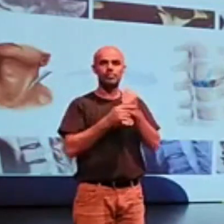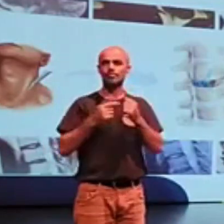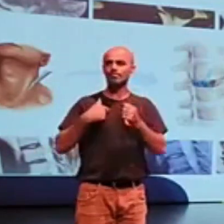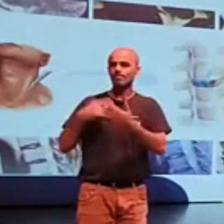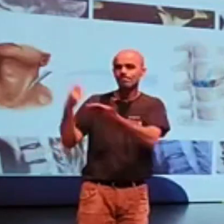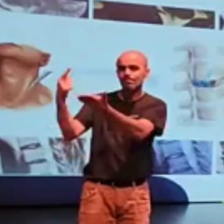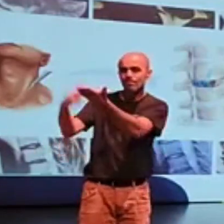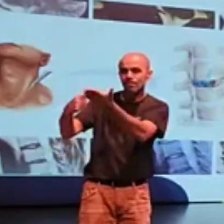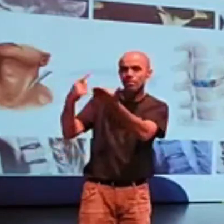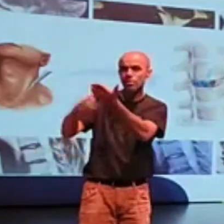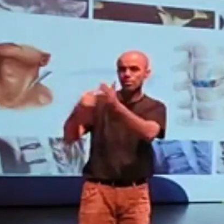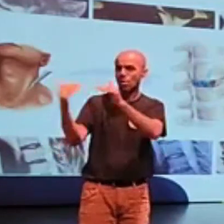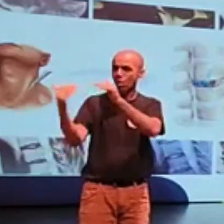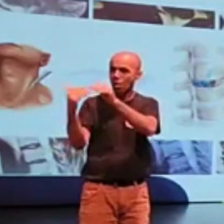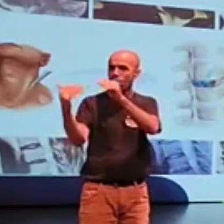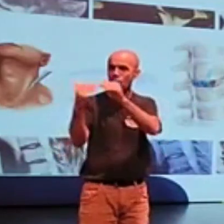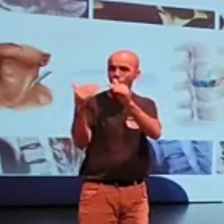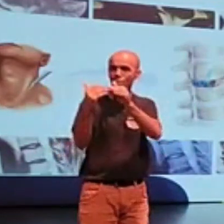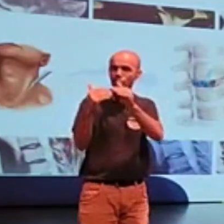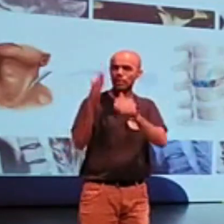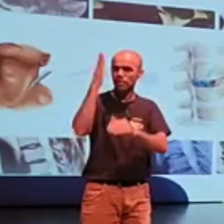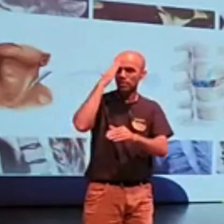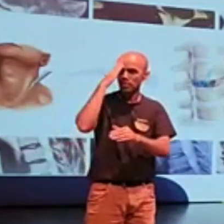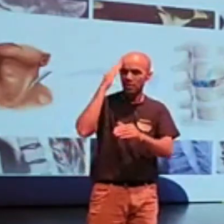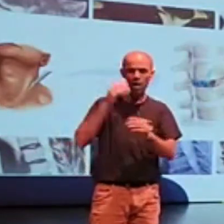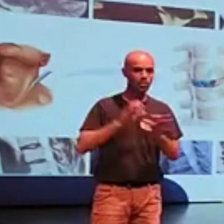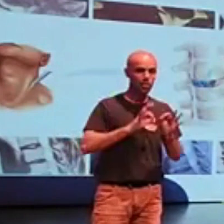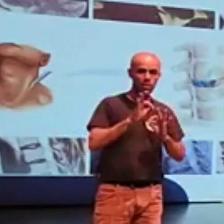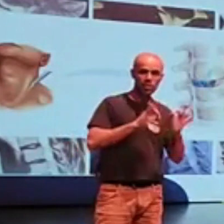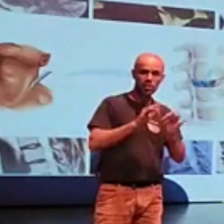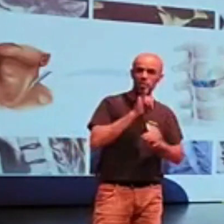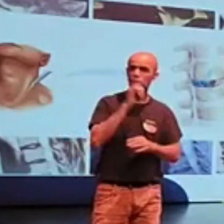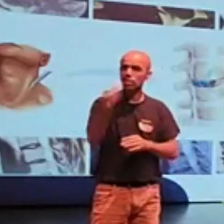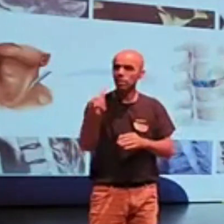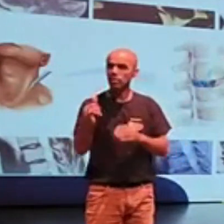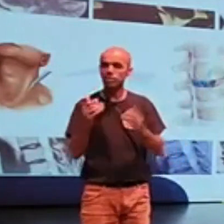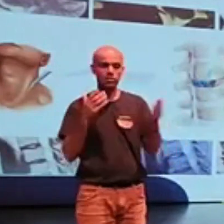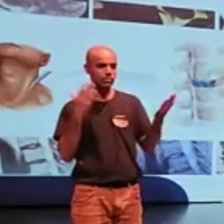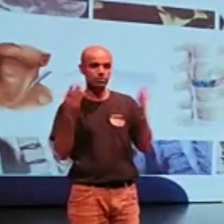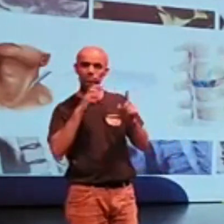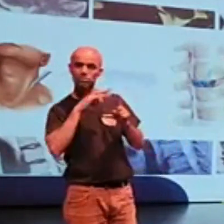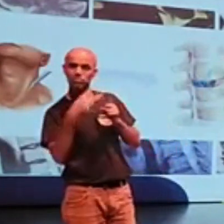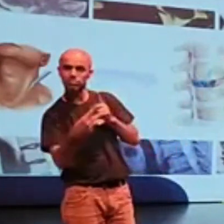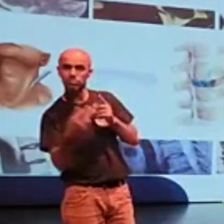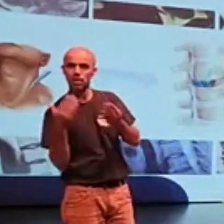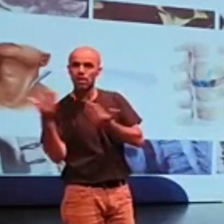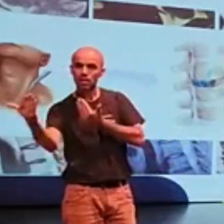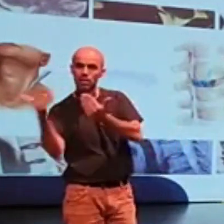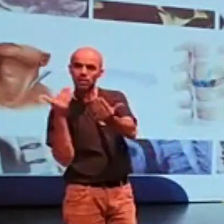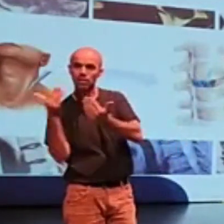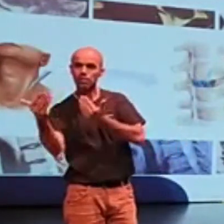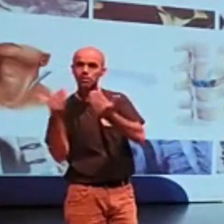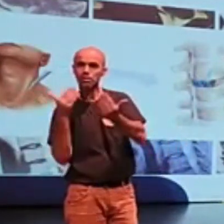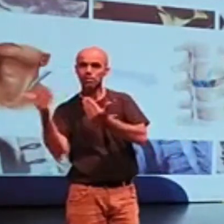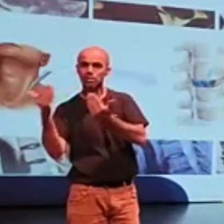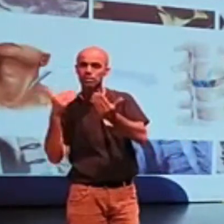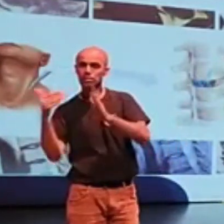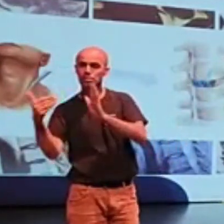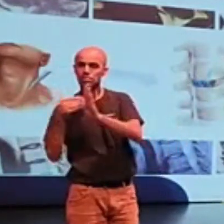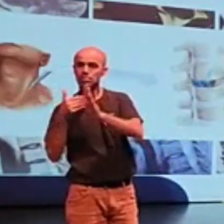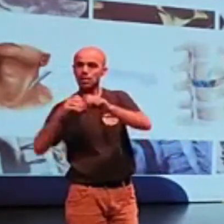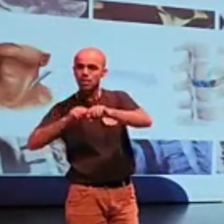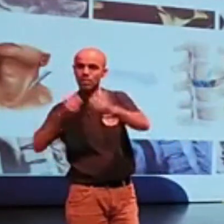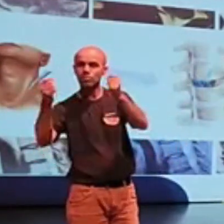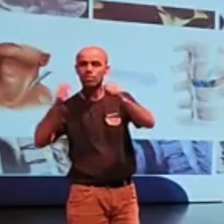do paciente. Ele sabe o que eu vou fazer, ele sabe qual que é a minha perspectiva. Então nós conversamos sempre e vamos quebrando barreiras junto